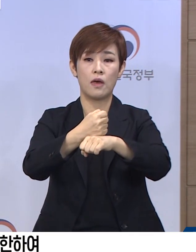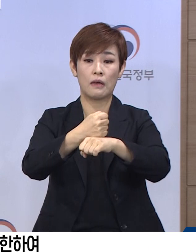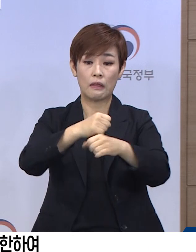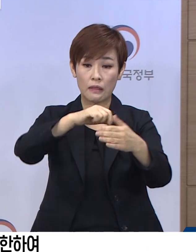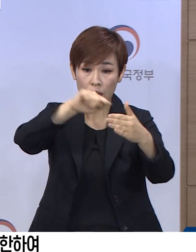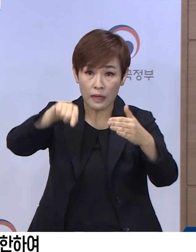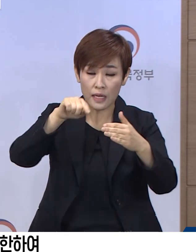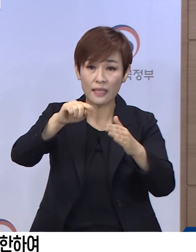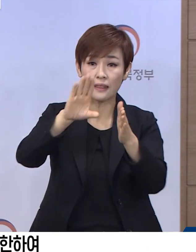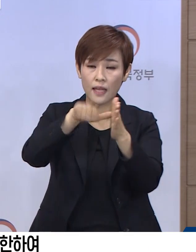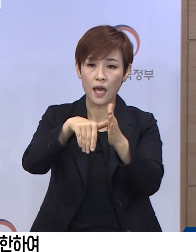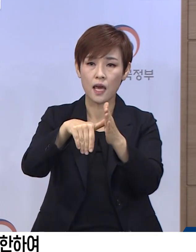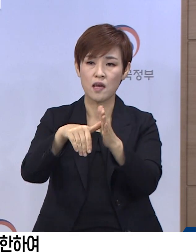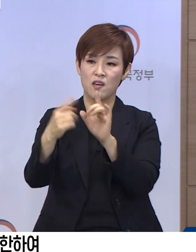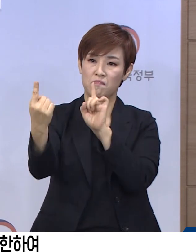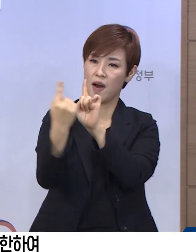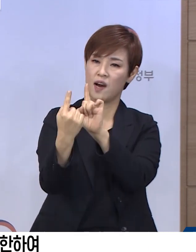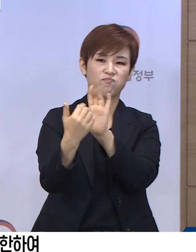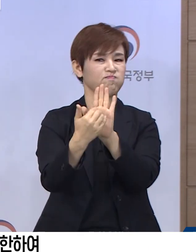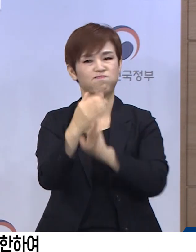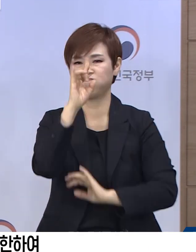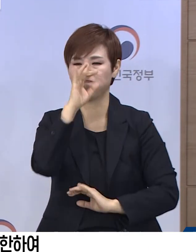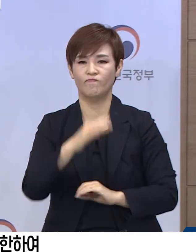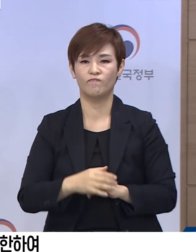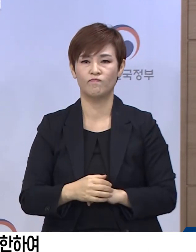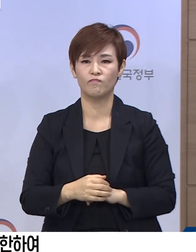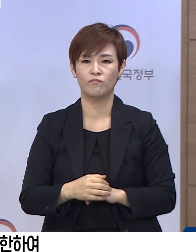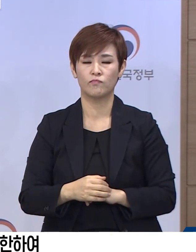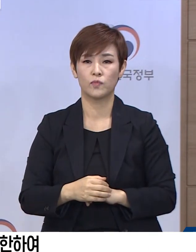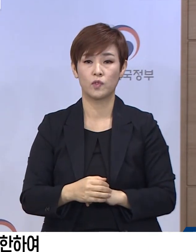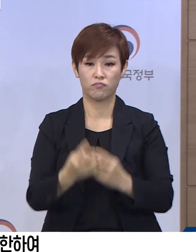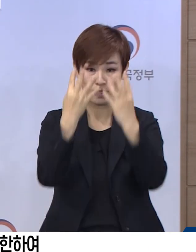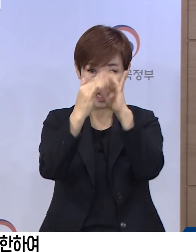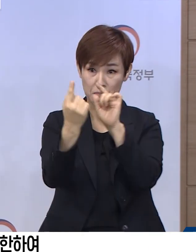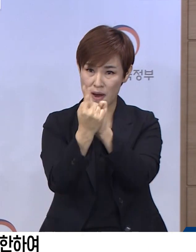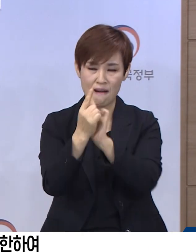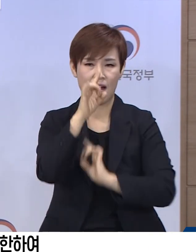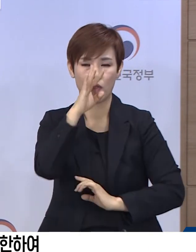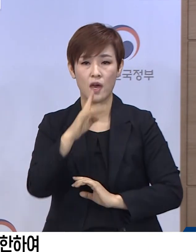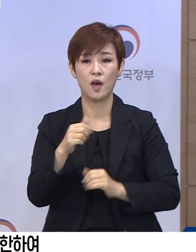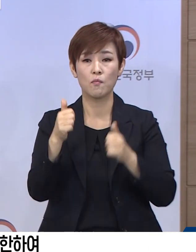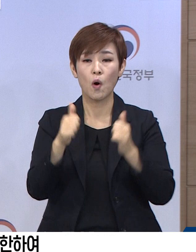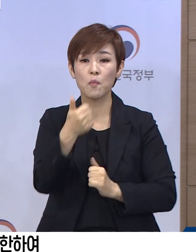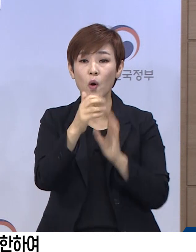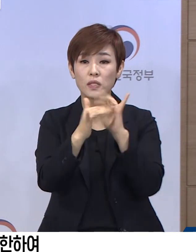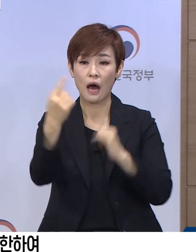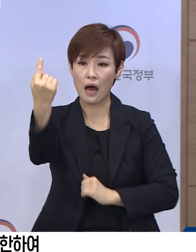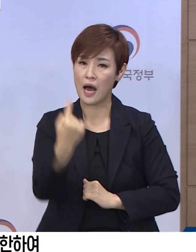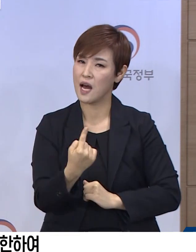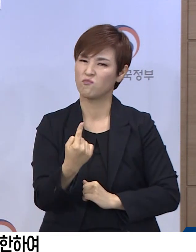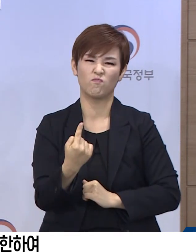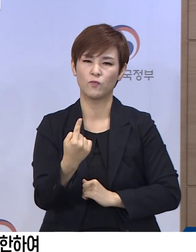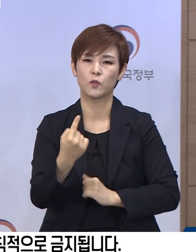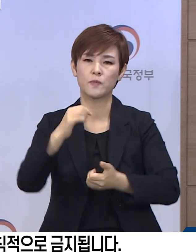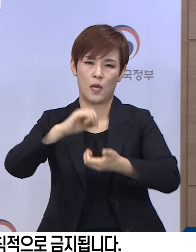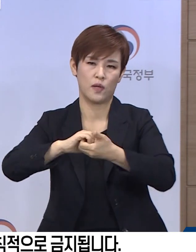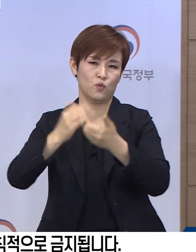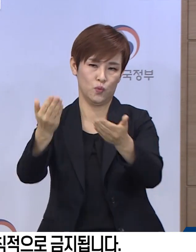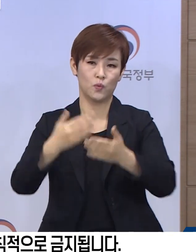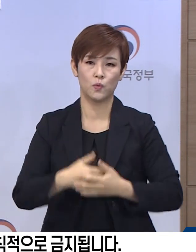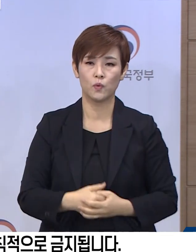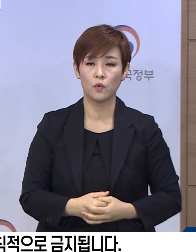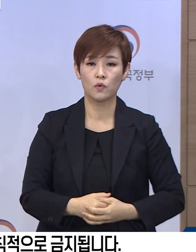수용자 초를 전면 제안에서 수용자 간 접촉을 최소화하고 변호인 접견 도 제한적으로 실시하기로 하였습니다